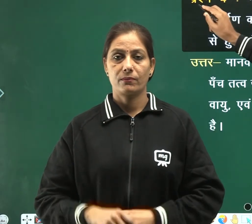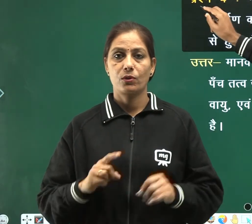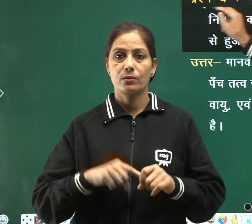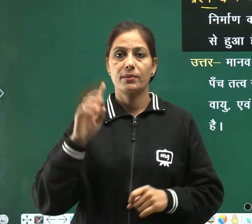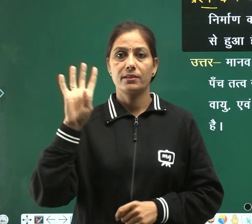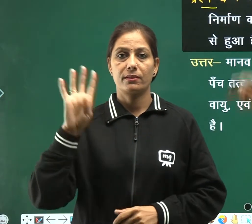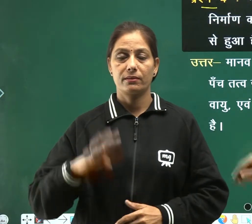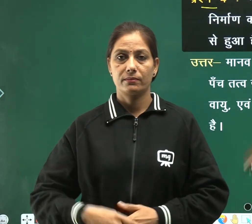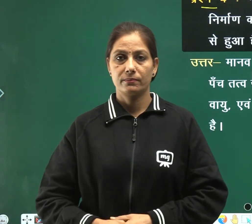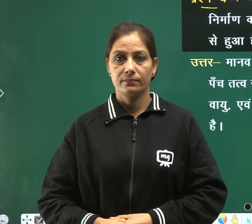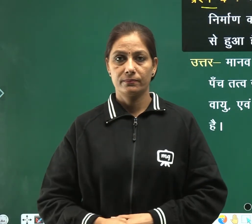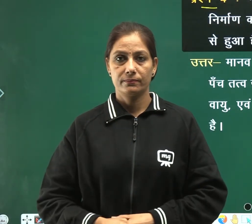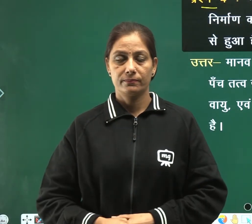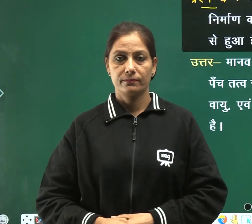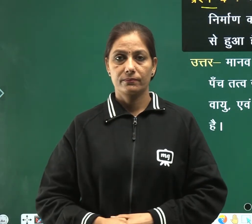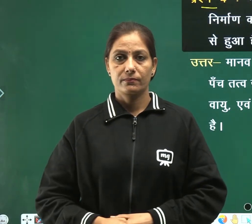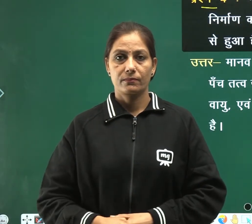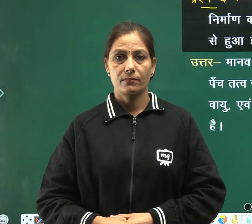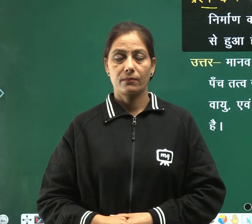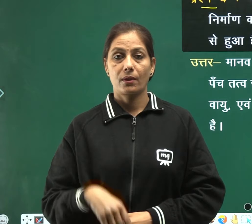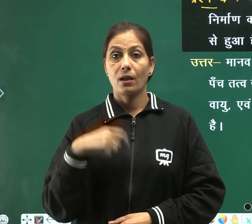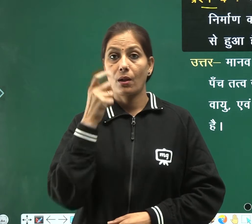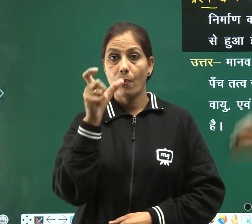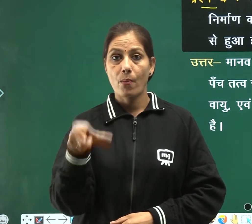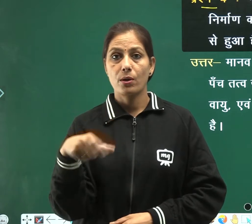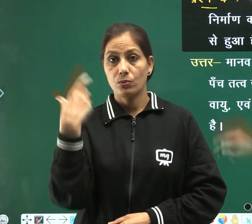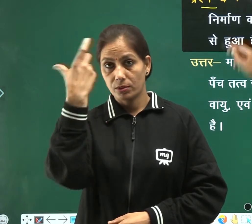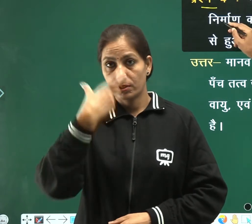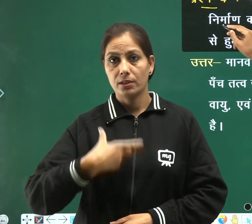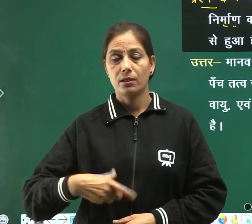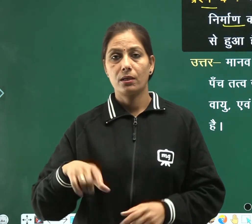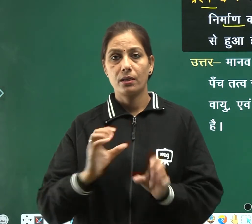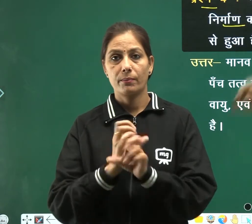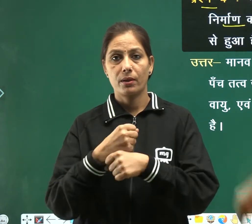प्रश्न 4, मानव शरीर का निर्माण